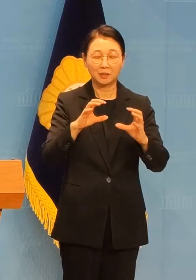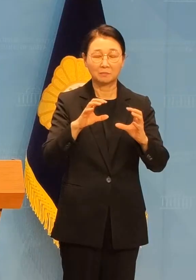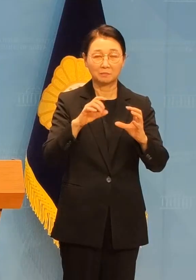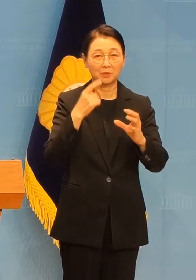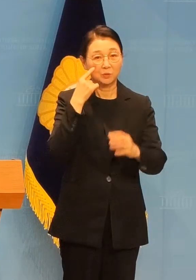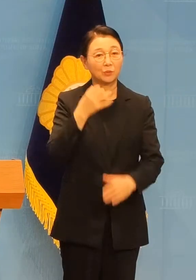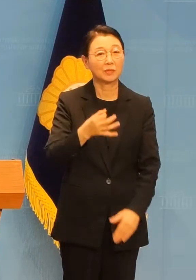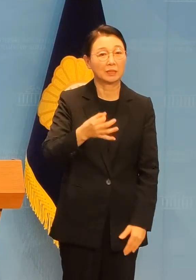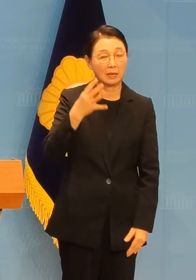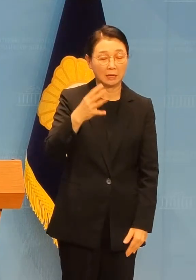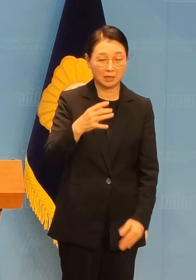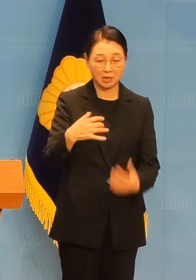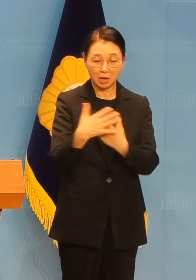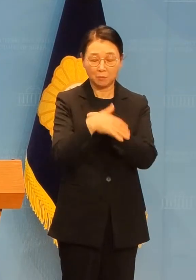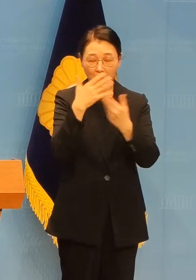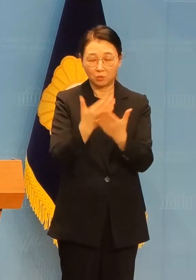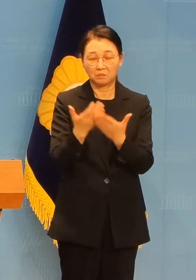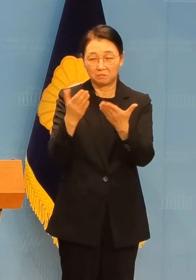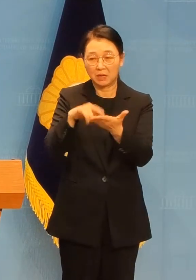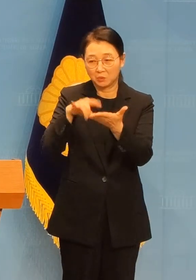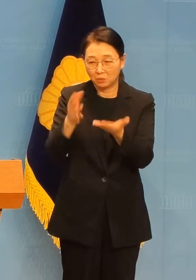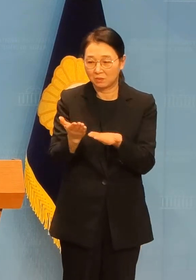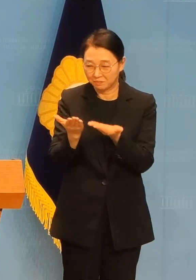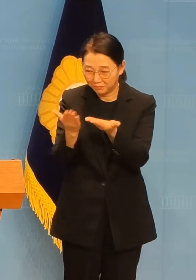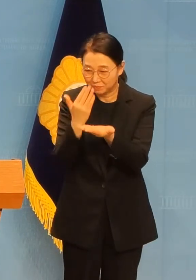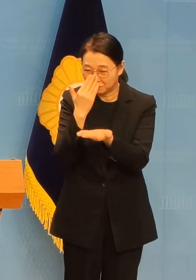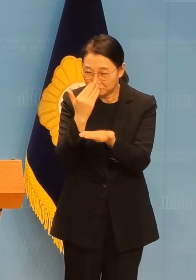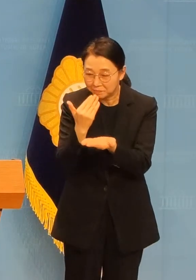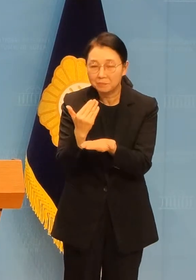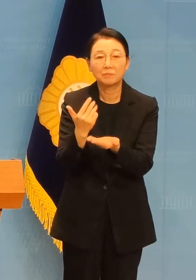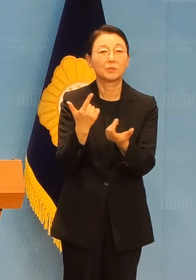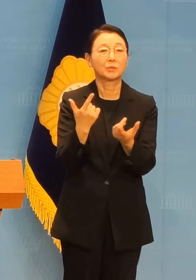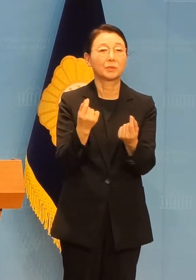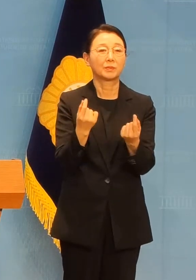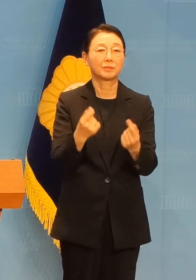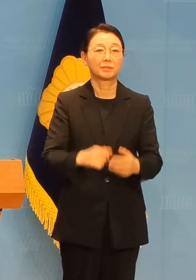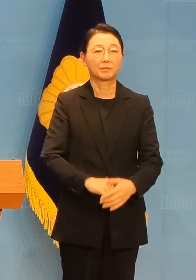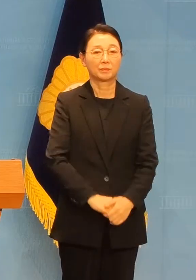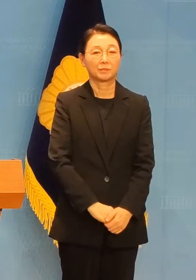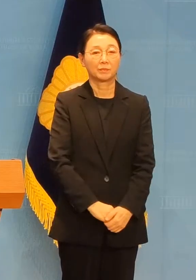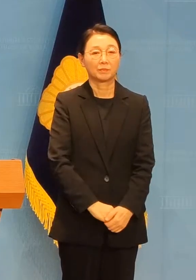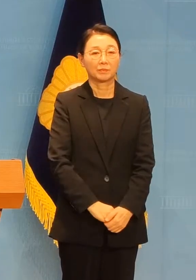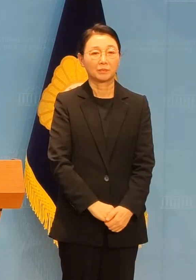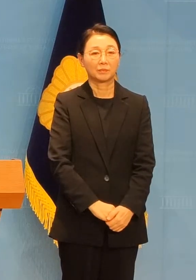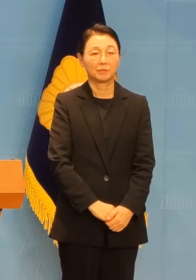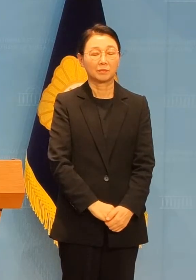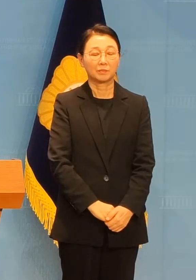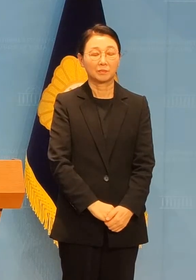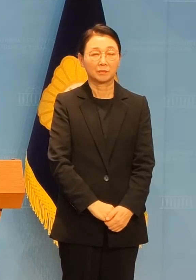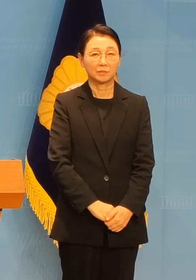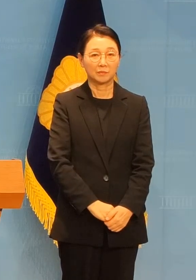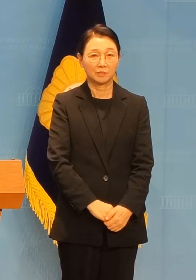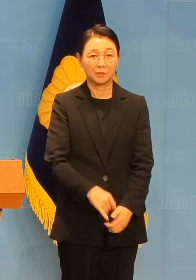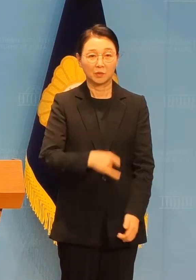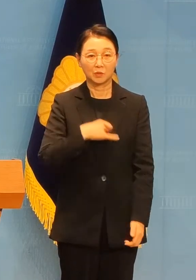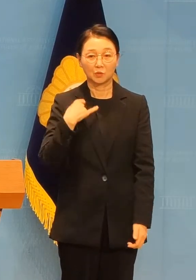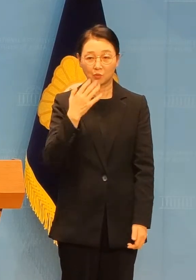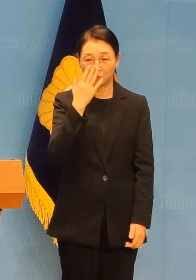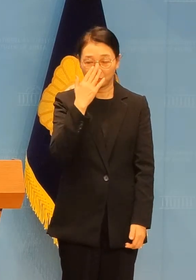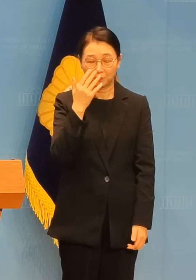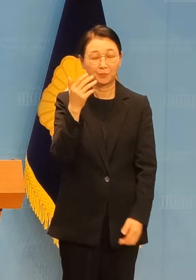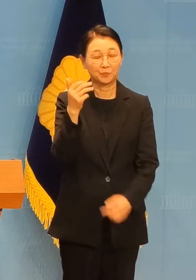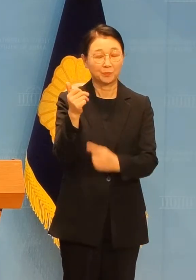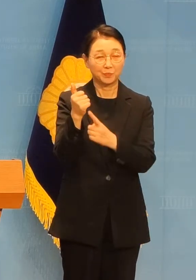조공 외교이자 역대급 망언 대행진입니다. 시진핑 주석이 역사의